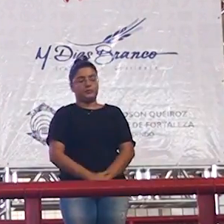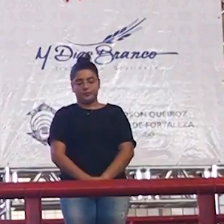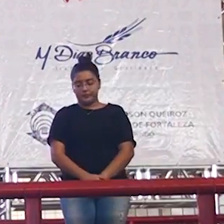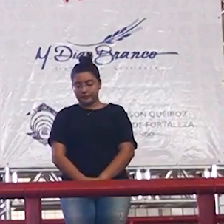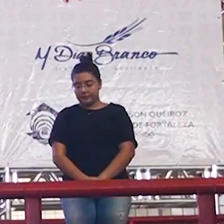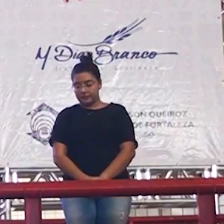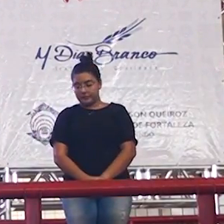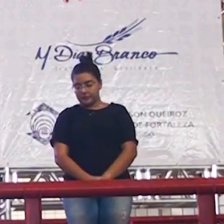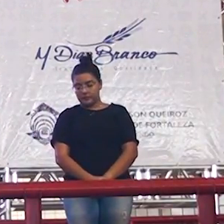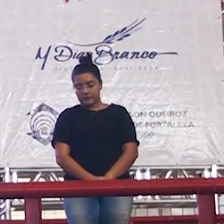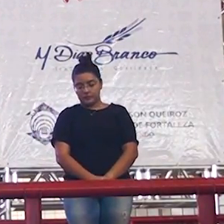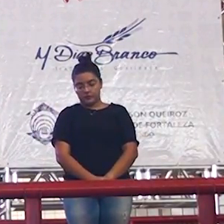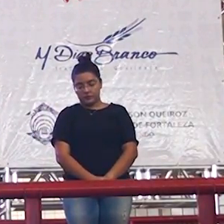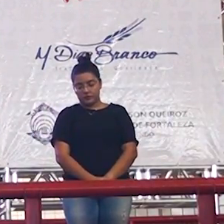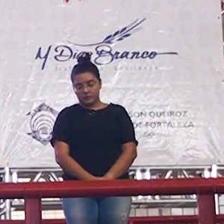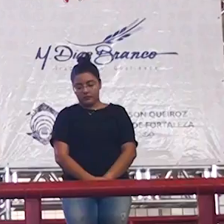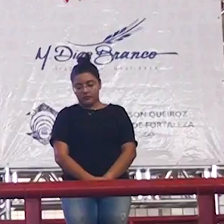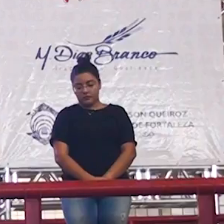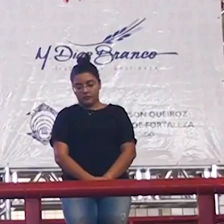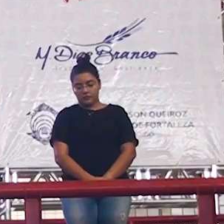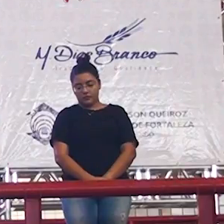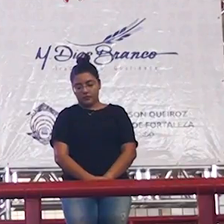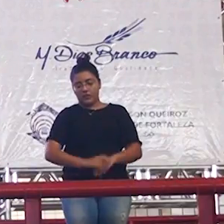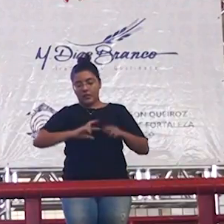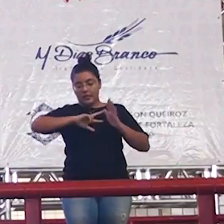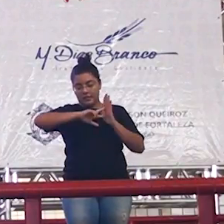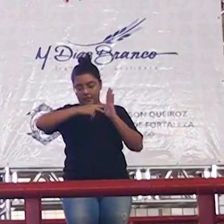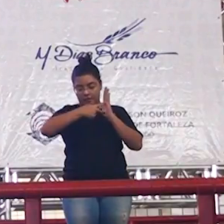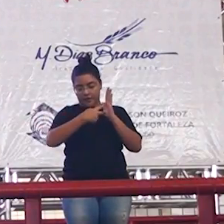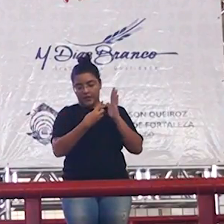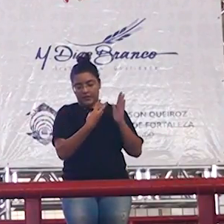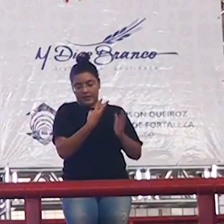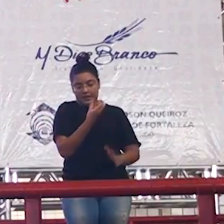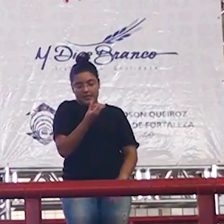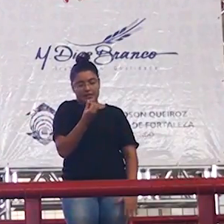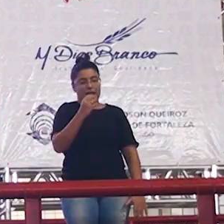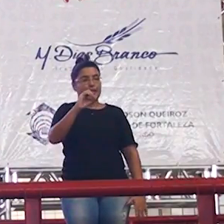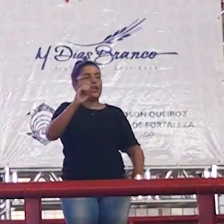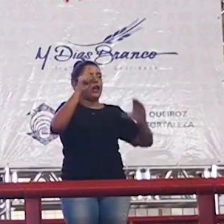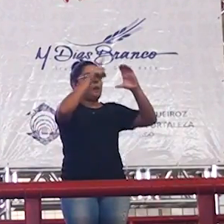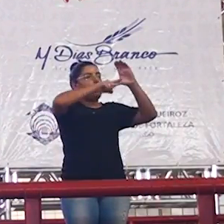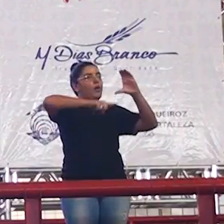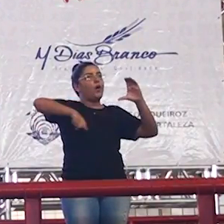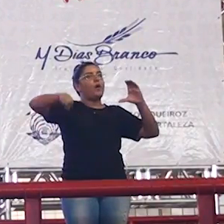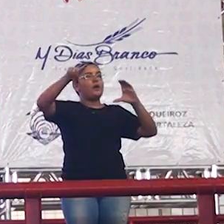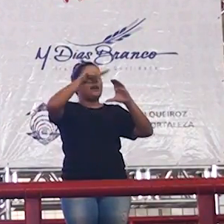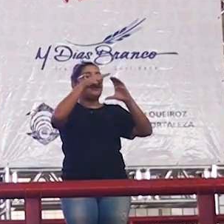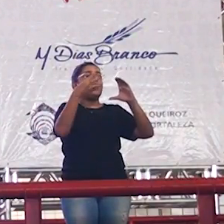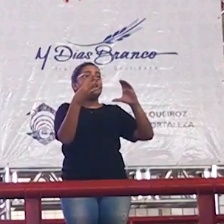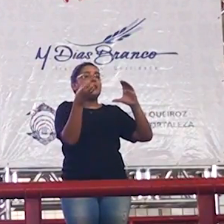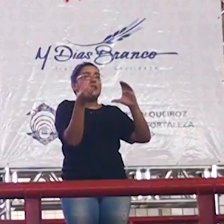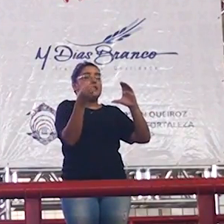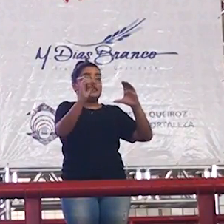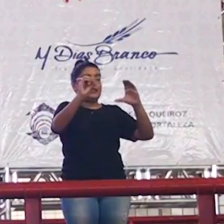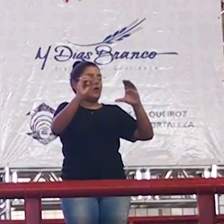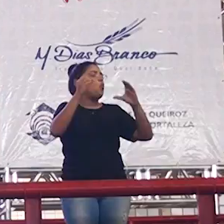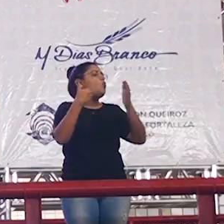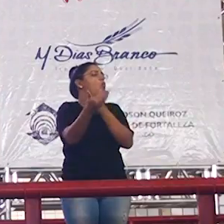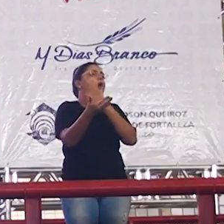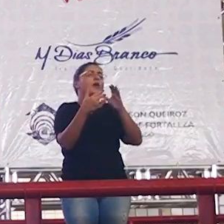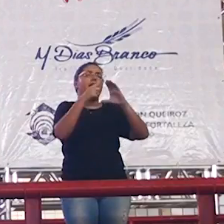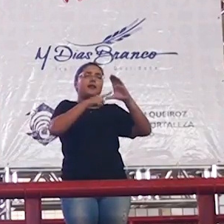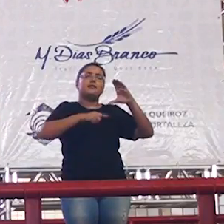é 360. O ângulo de qualquer círculo, de